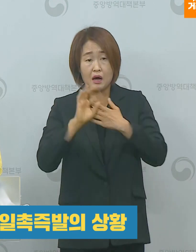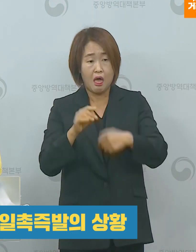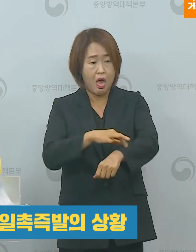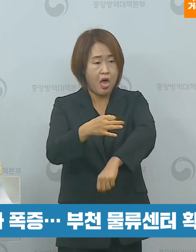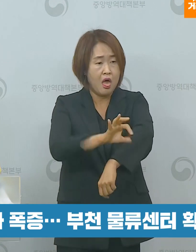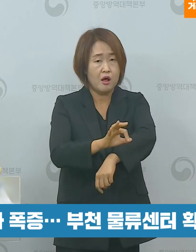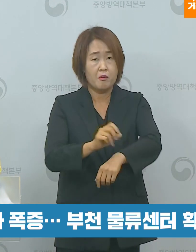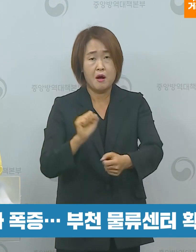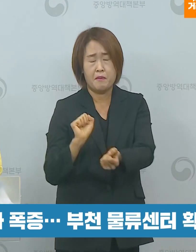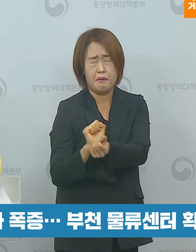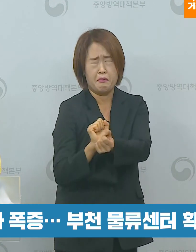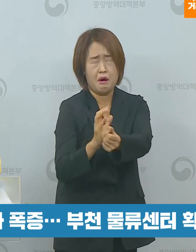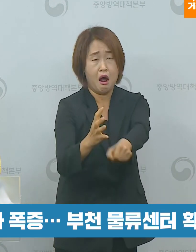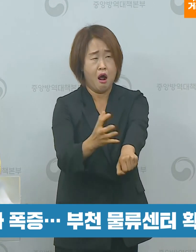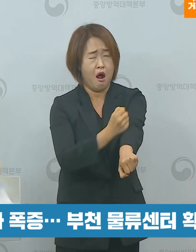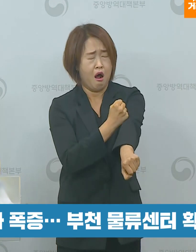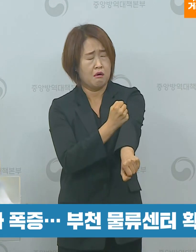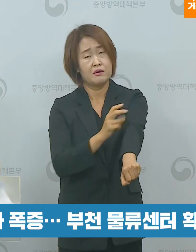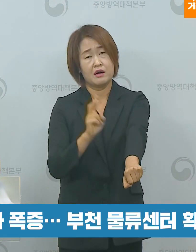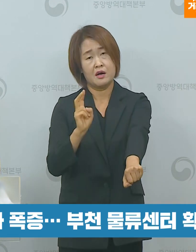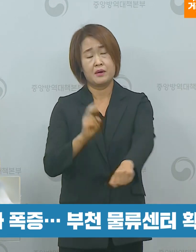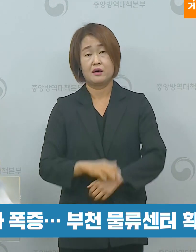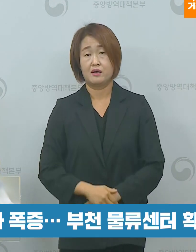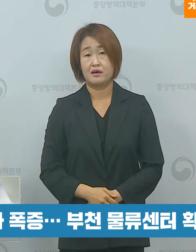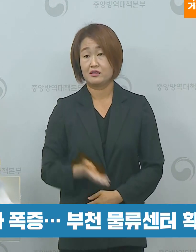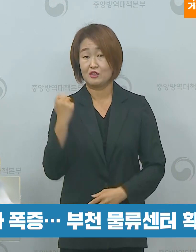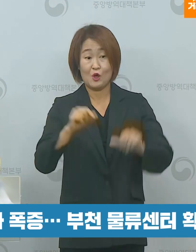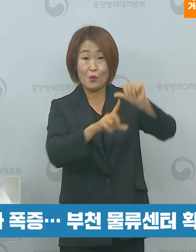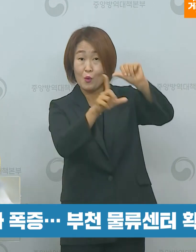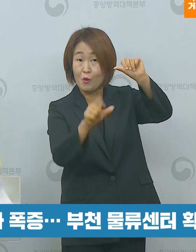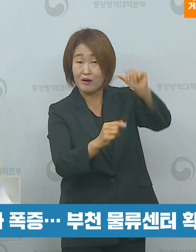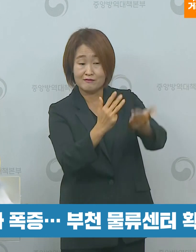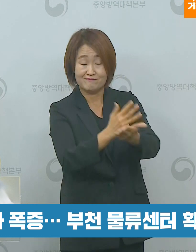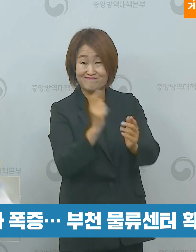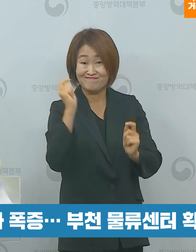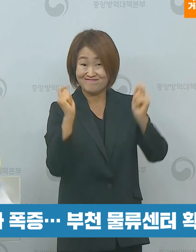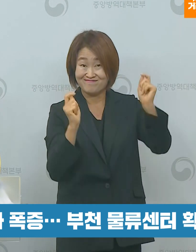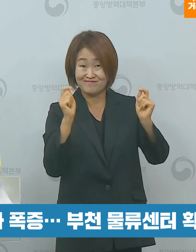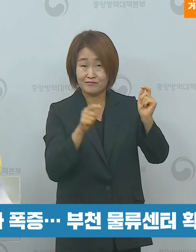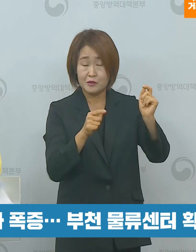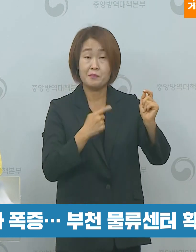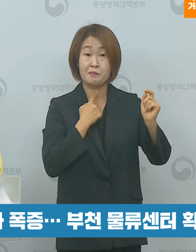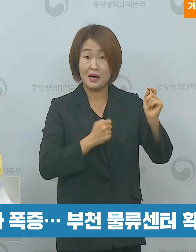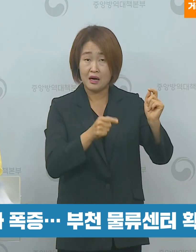상황입니다. 지난 5월 이태원 클럽을